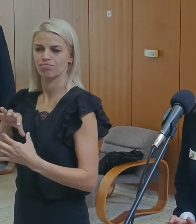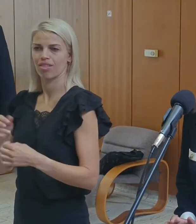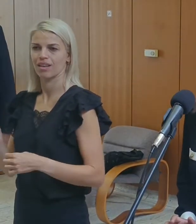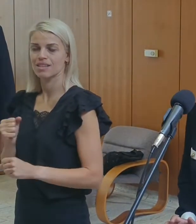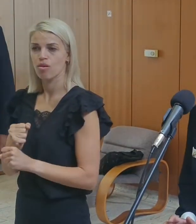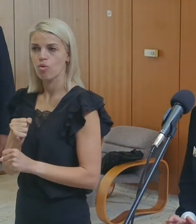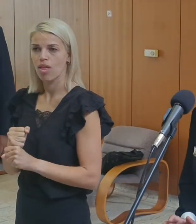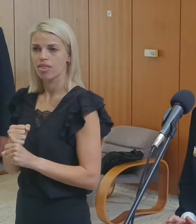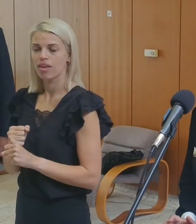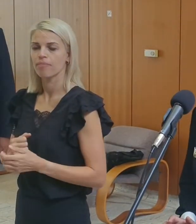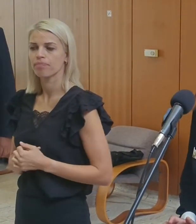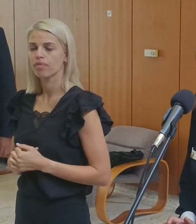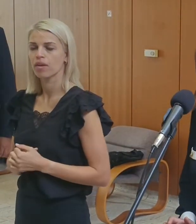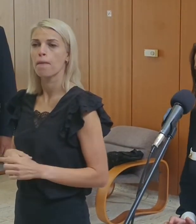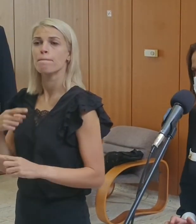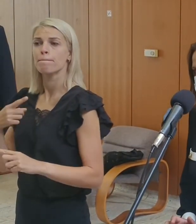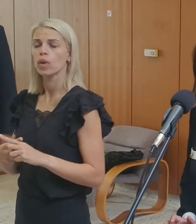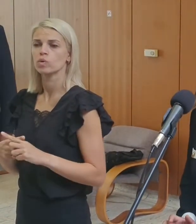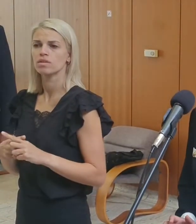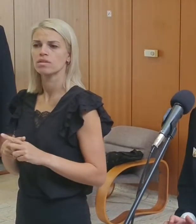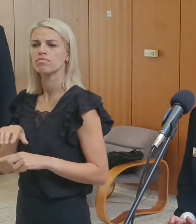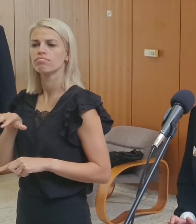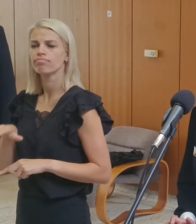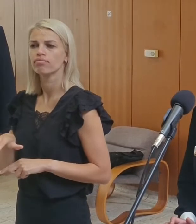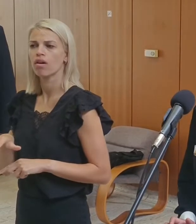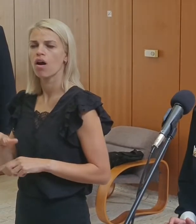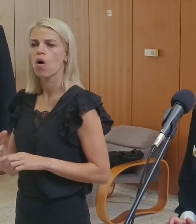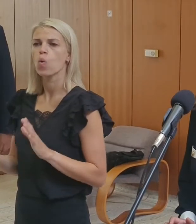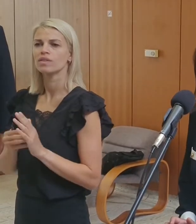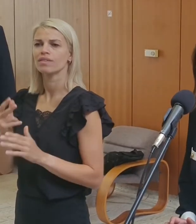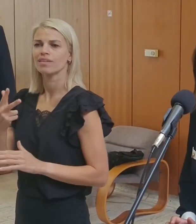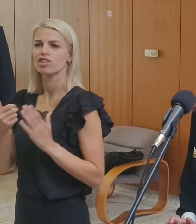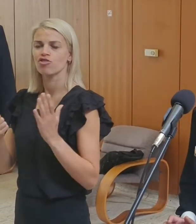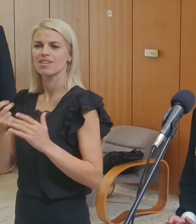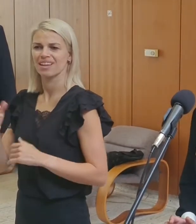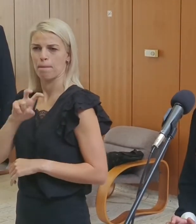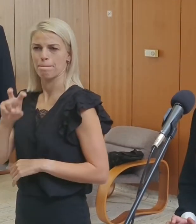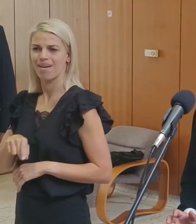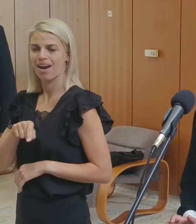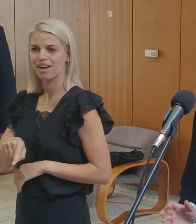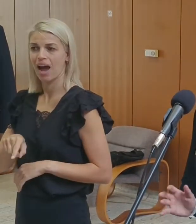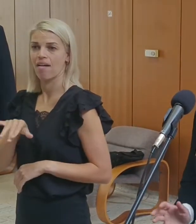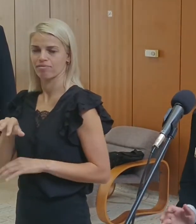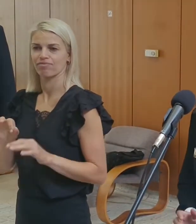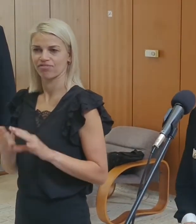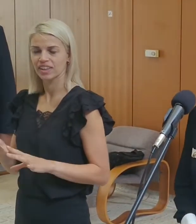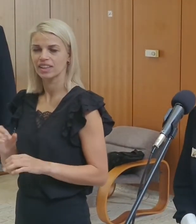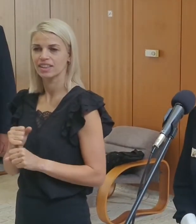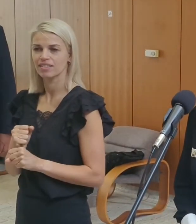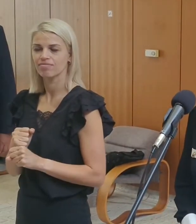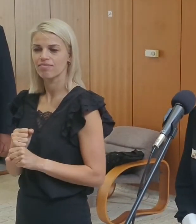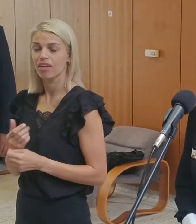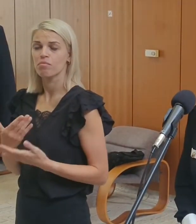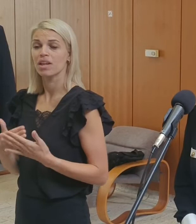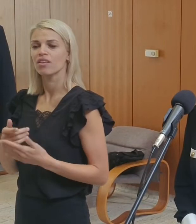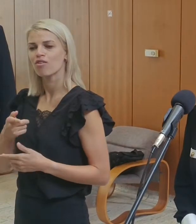si myslím, že tomu vytvára neprimerane priestor ustanovenie paragrafu 363 trestného poriadku, tak si myslím, že tu sa treba rozprávať o